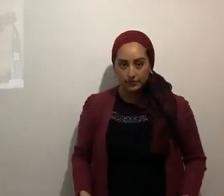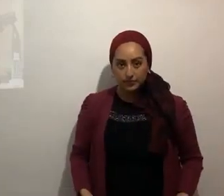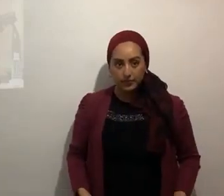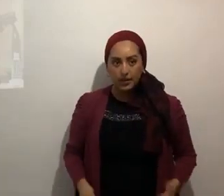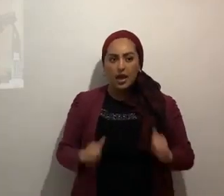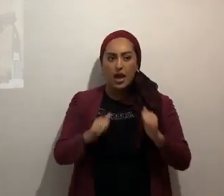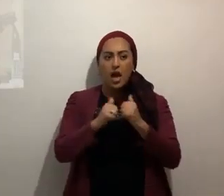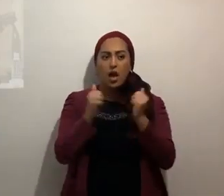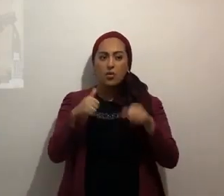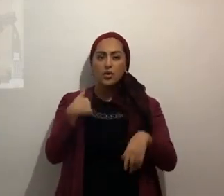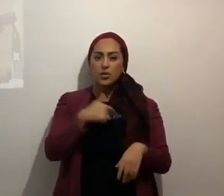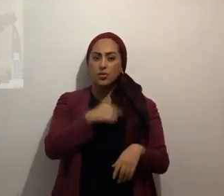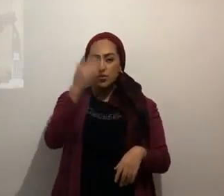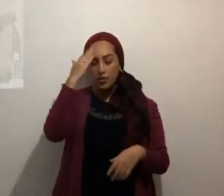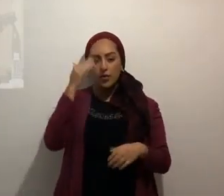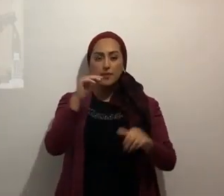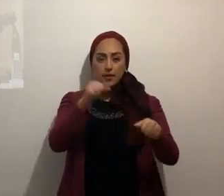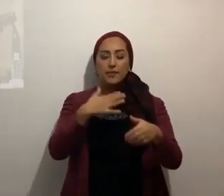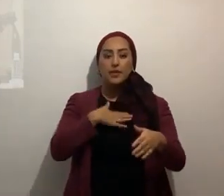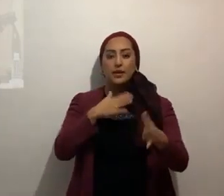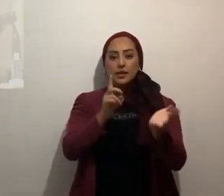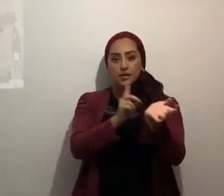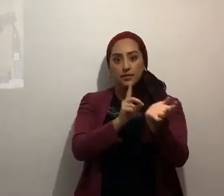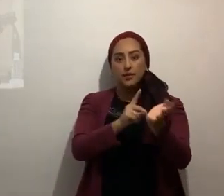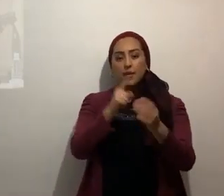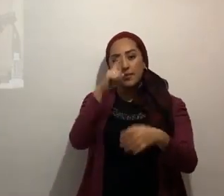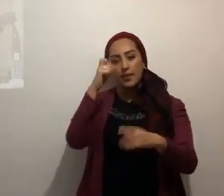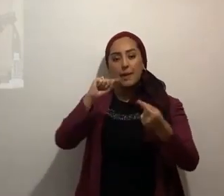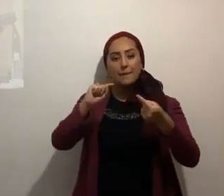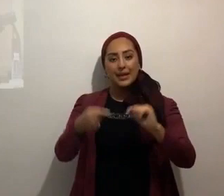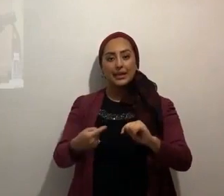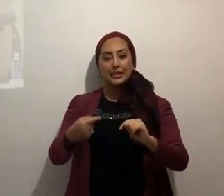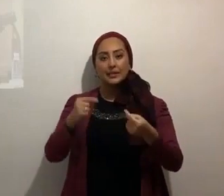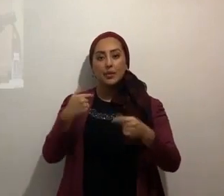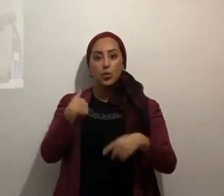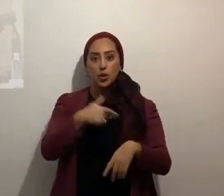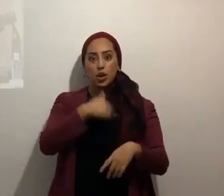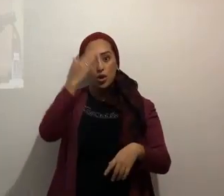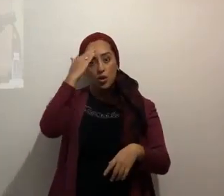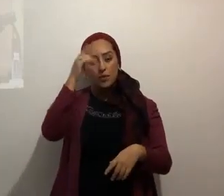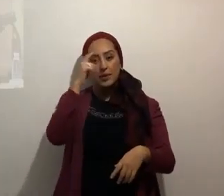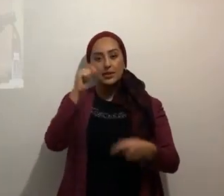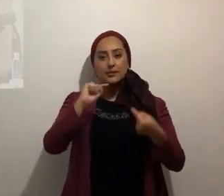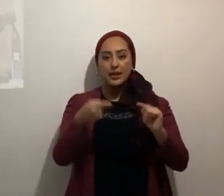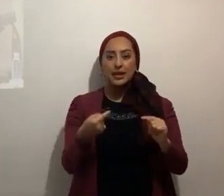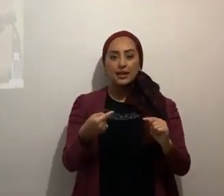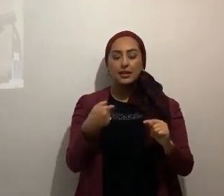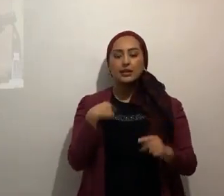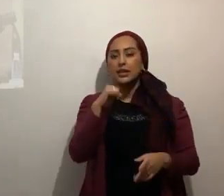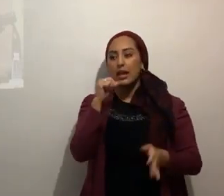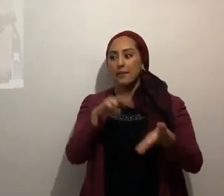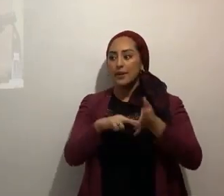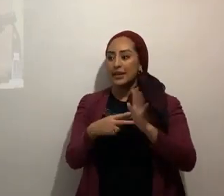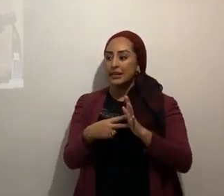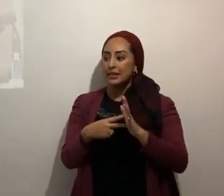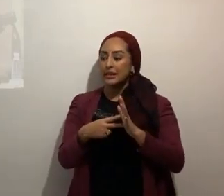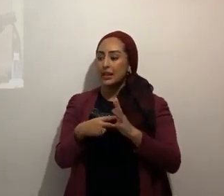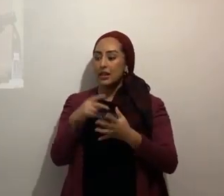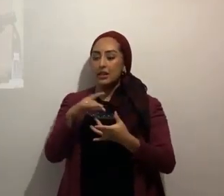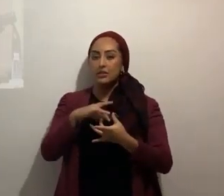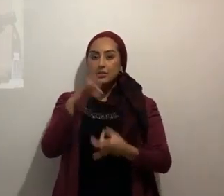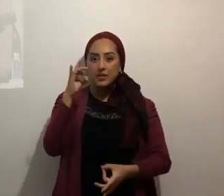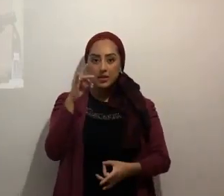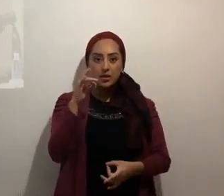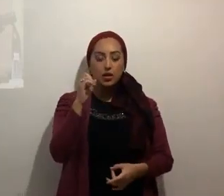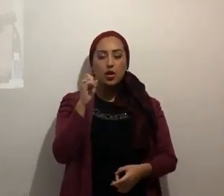¿Cómo lo podemos saber? Yo lo puedo decir como médico. Por el dolor. Lo sabemos por el dolor. No me estoy refiriendo al espíritu o